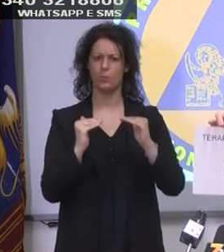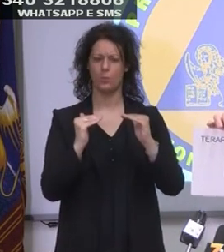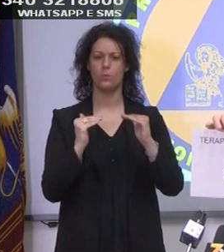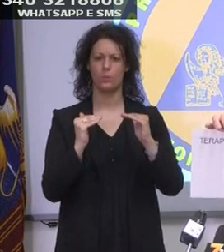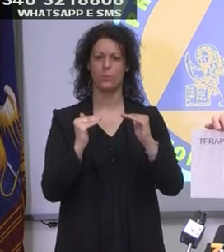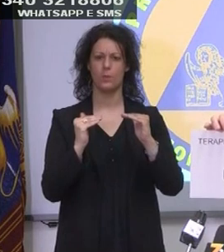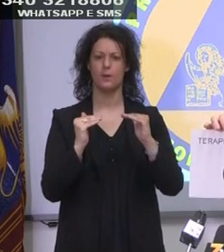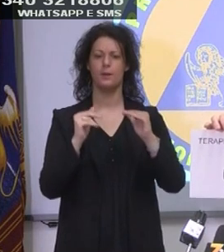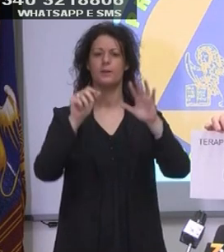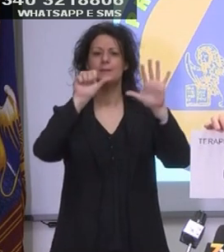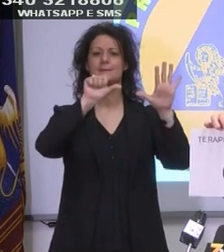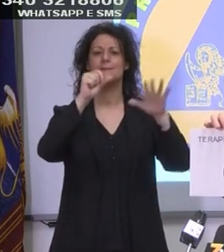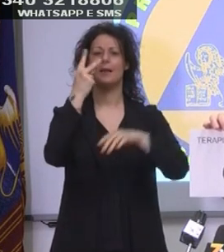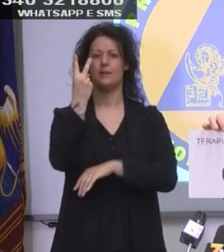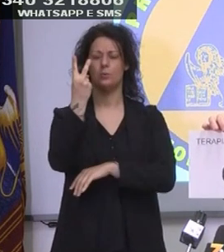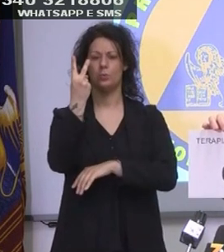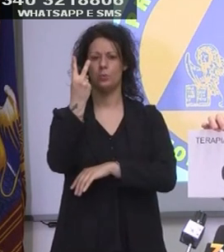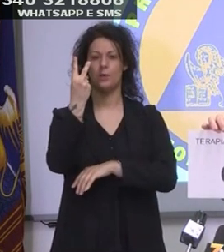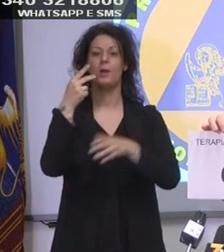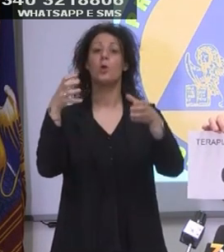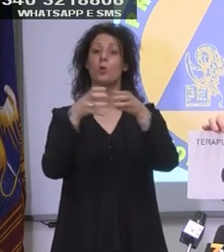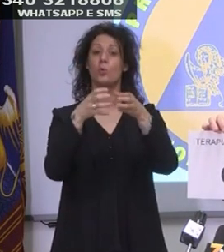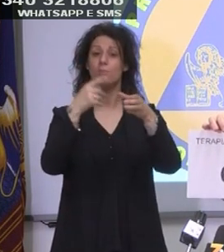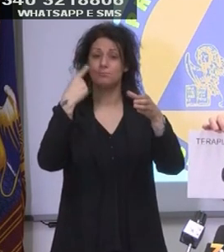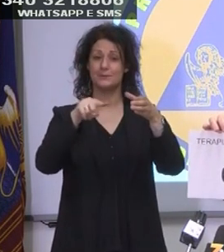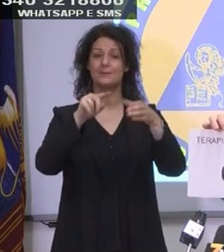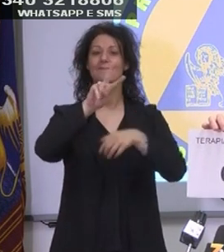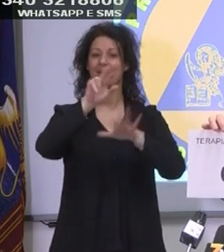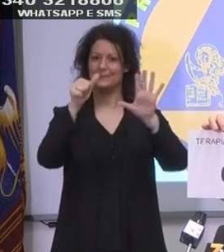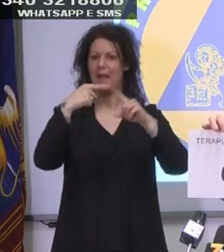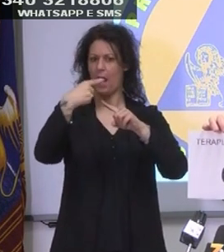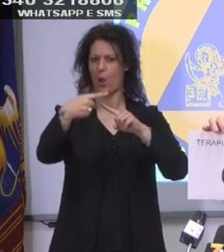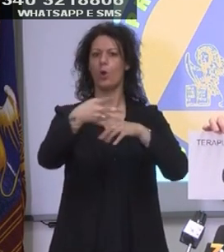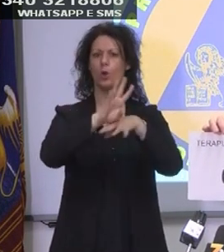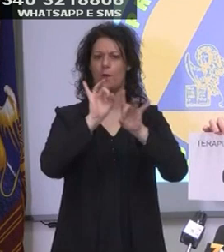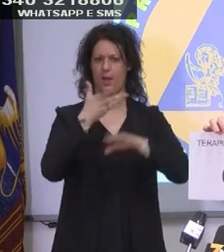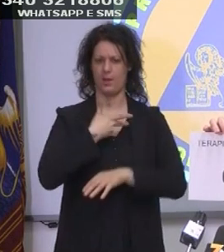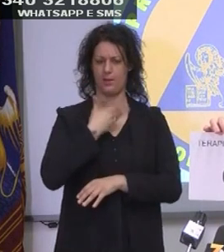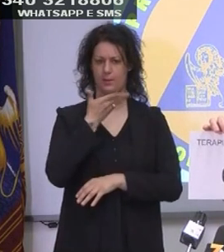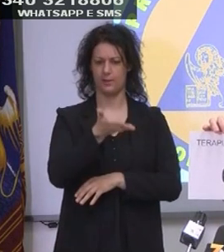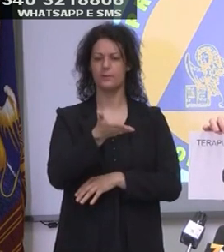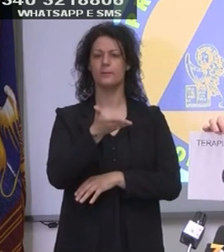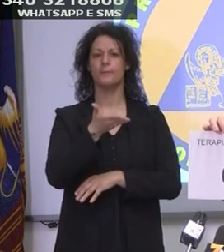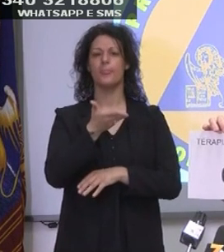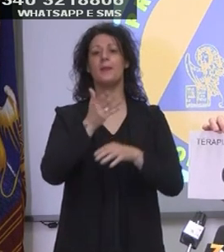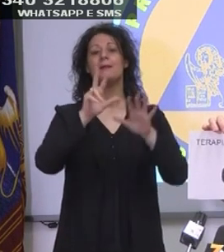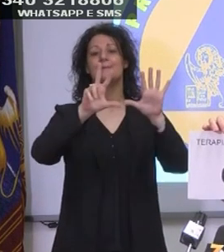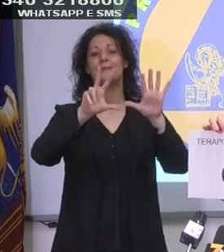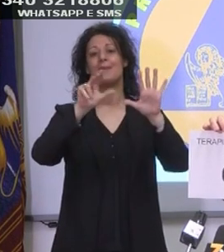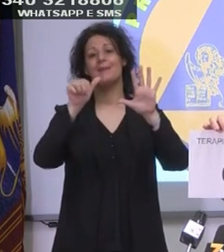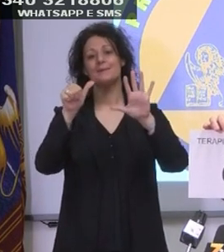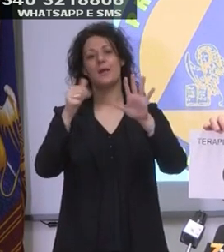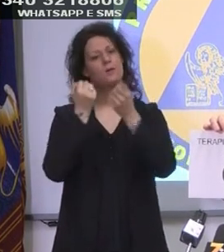maniera drastica, siamo a 62, delle quali 26 sono positive e